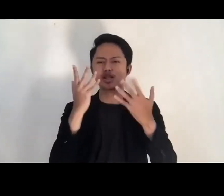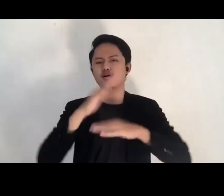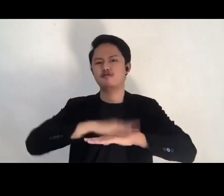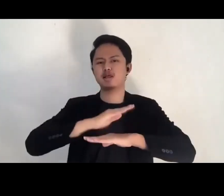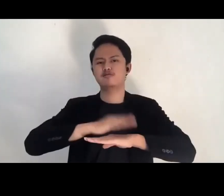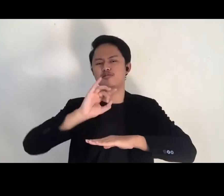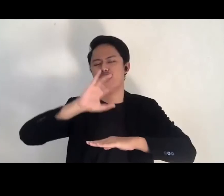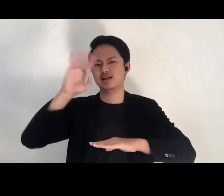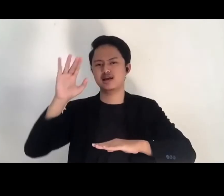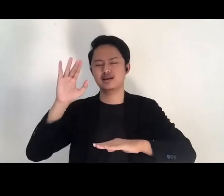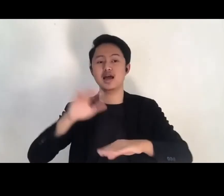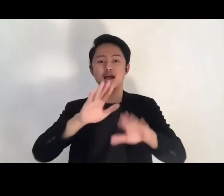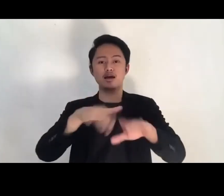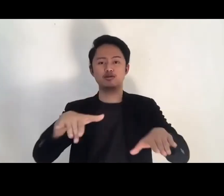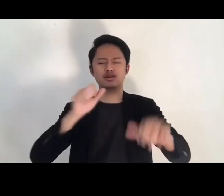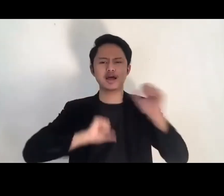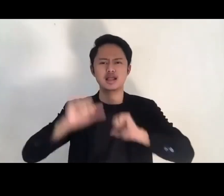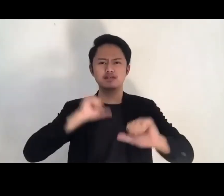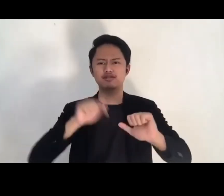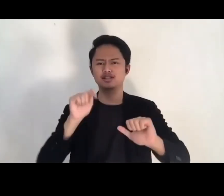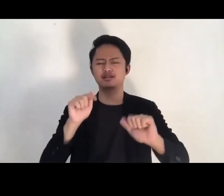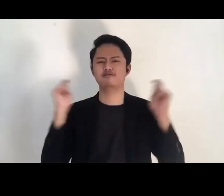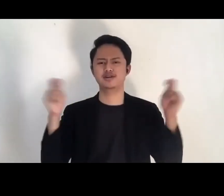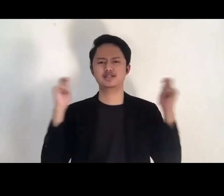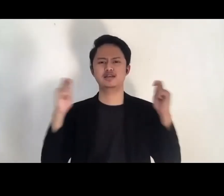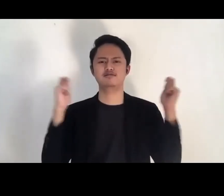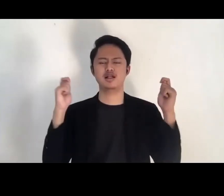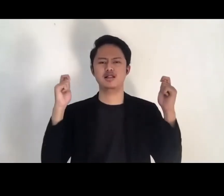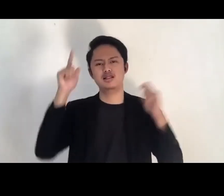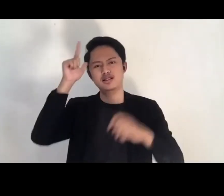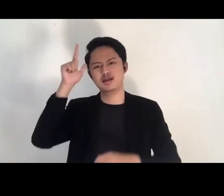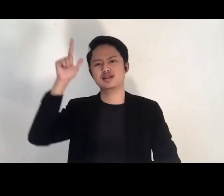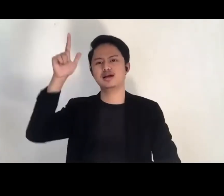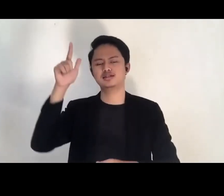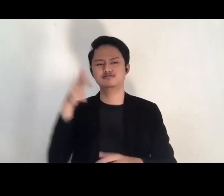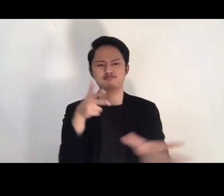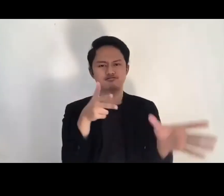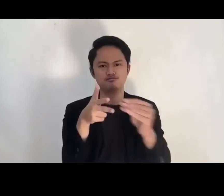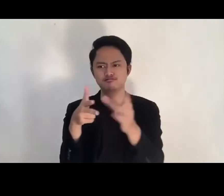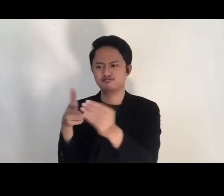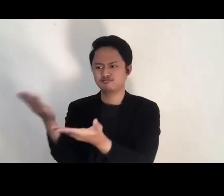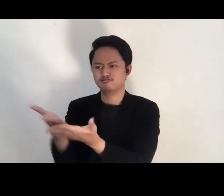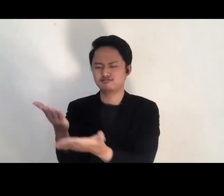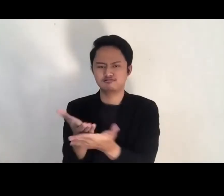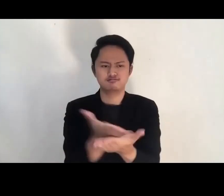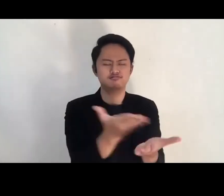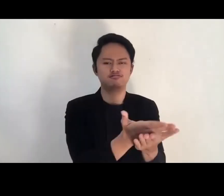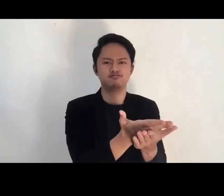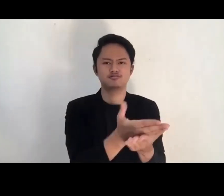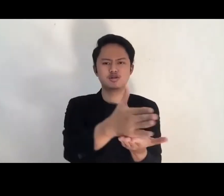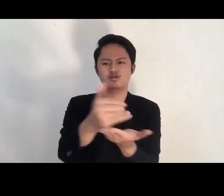anak melalui kegiatan festival literasi ini didokumenkan secara baik dan kemudian